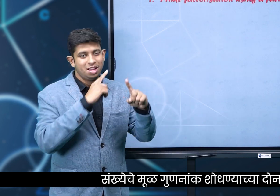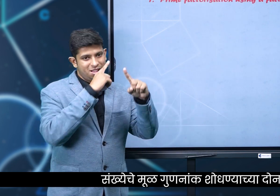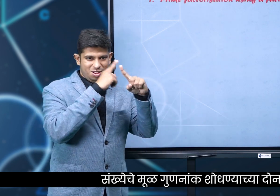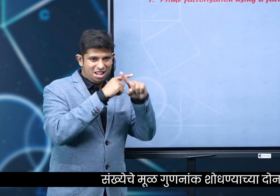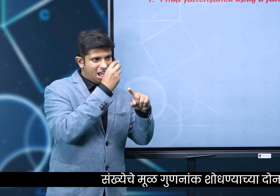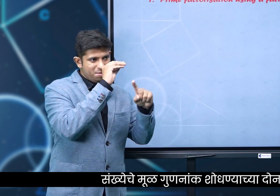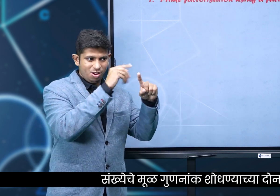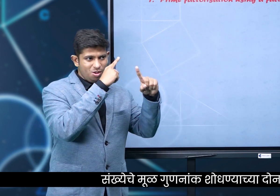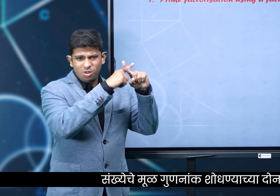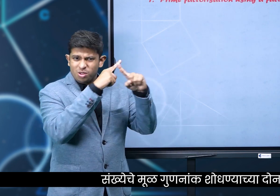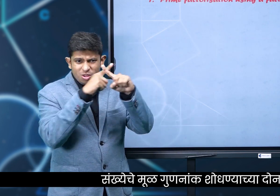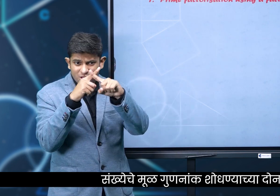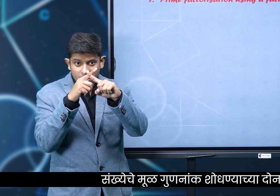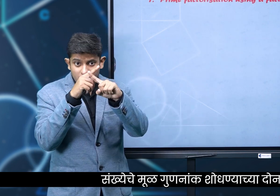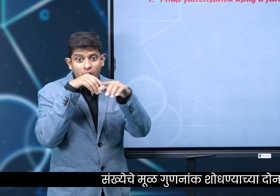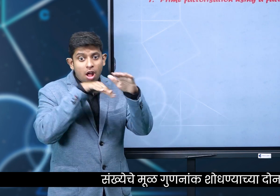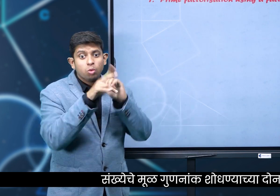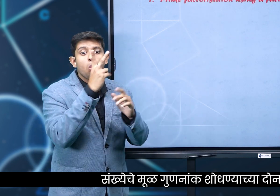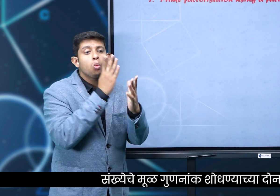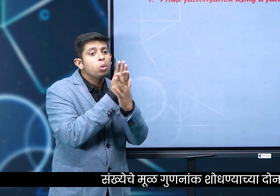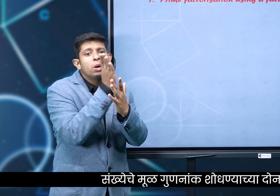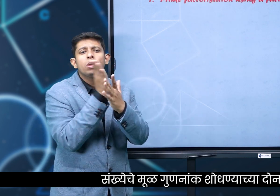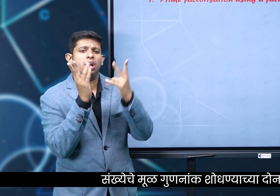संख्येचे मूळ गुणांकन शोधण्याच्या दोन पद्धती आहेत.